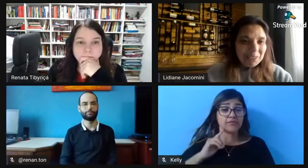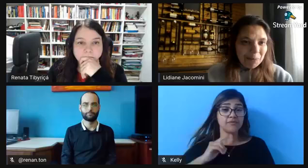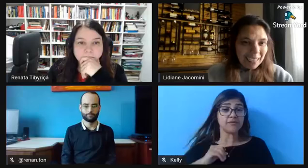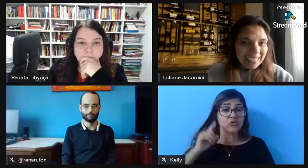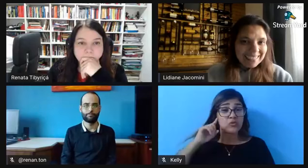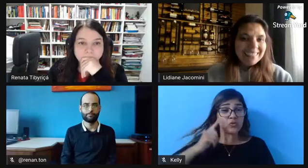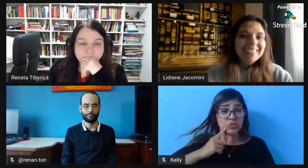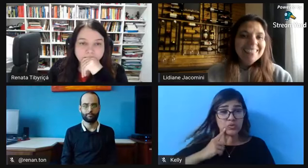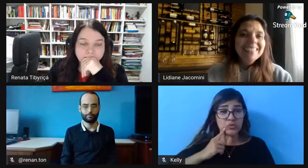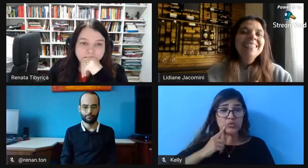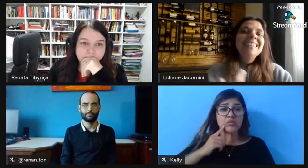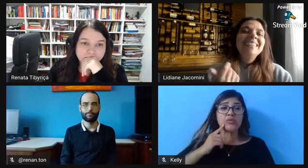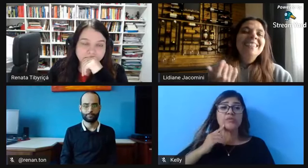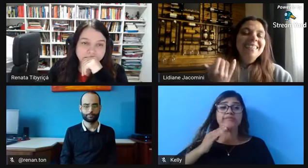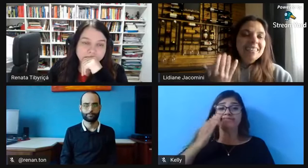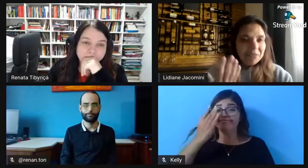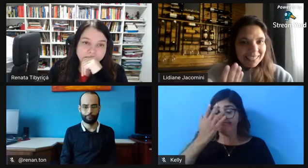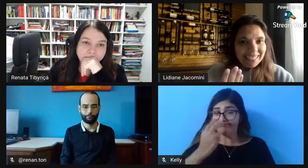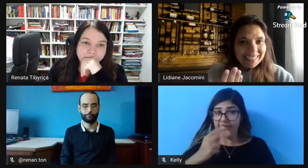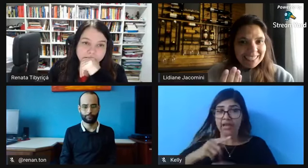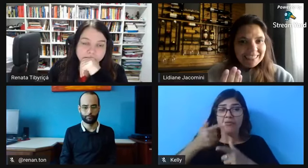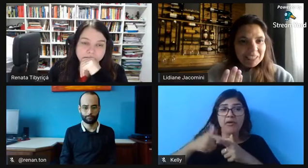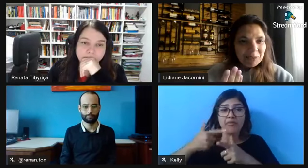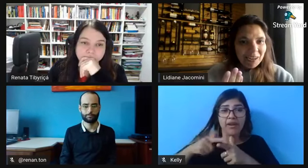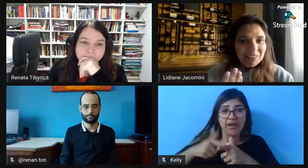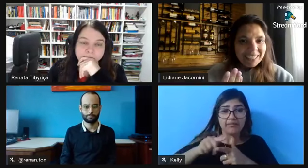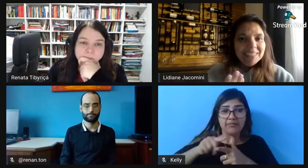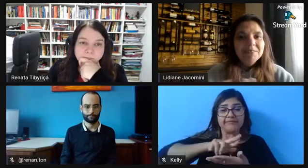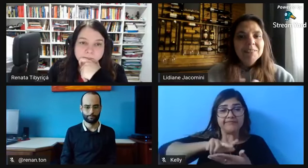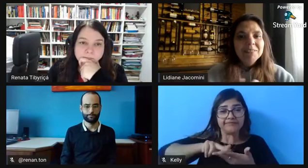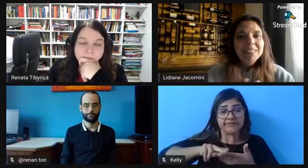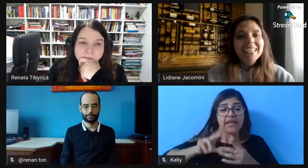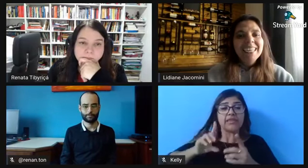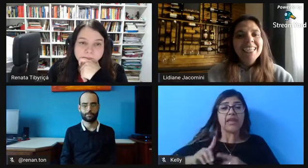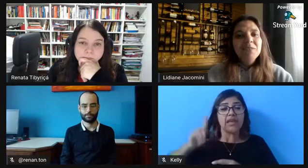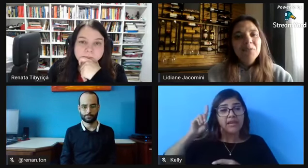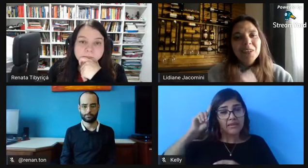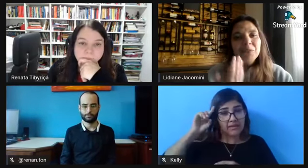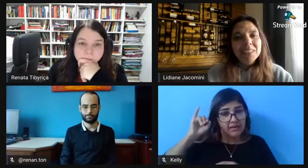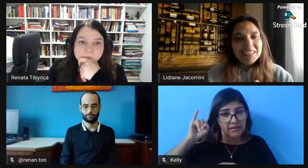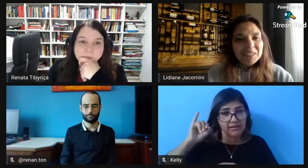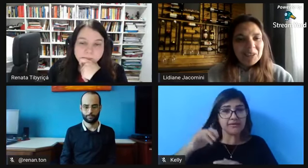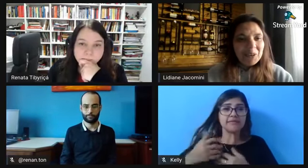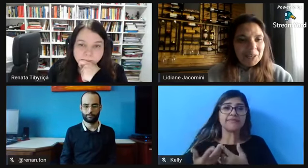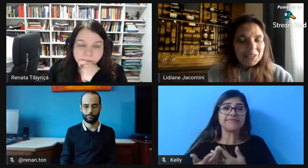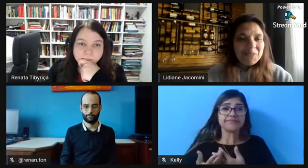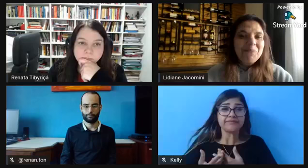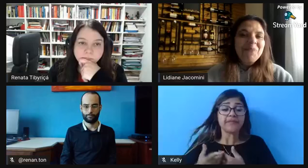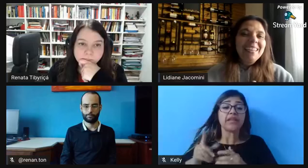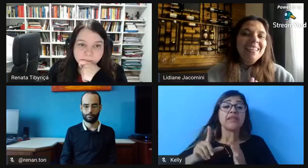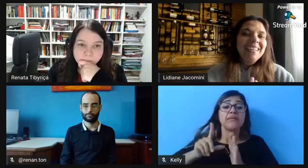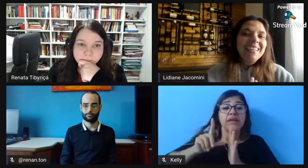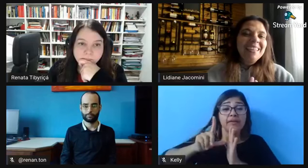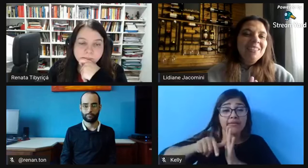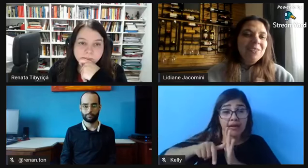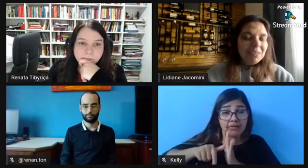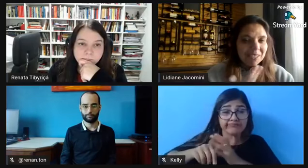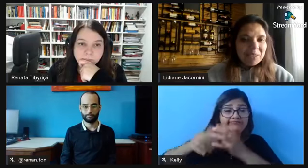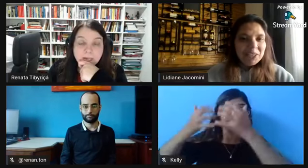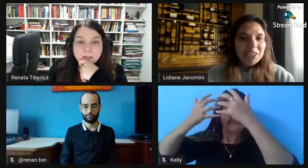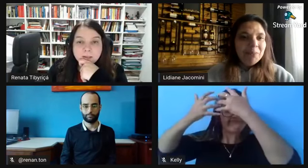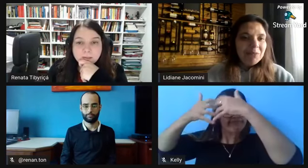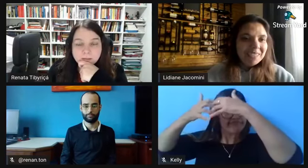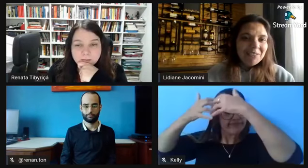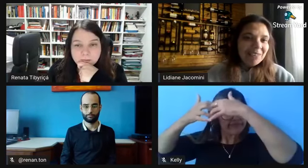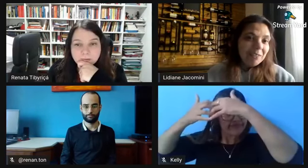ela é cardiopata, tem a deficiência intelectual, né? Fora o atraso neurológico. Toda vez